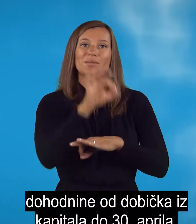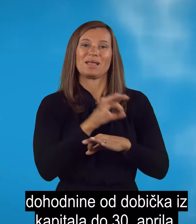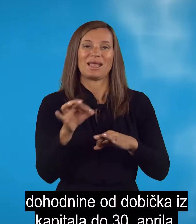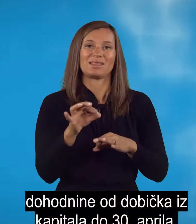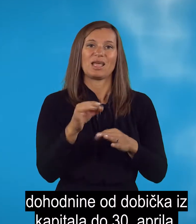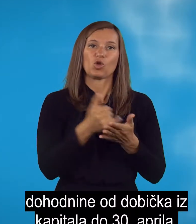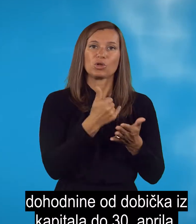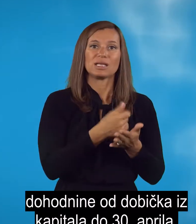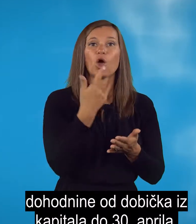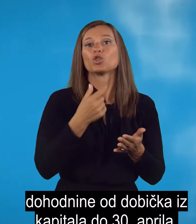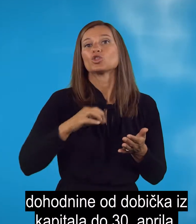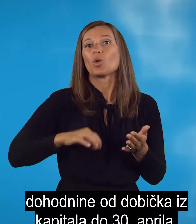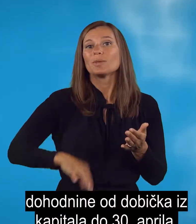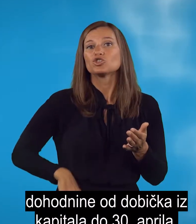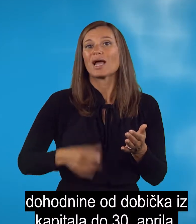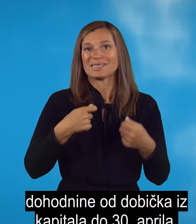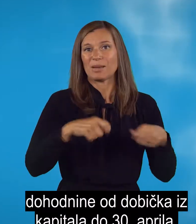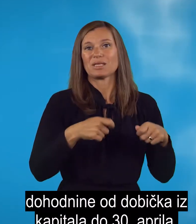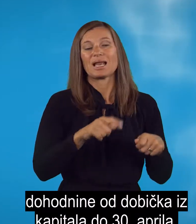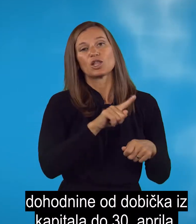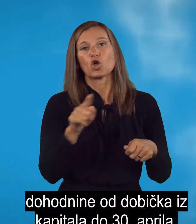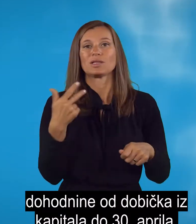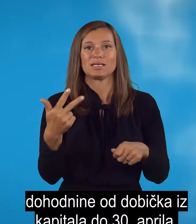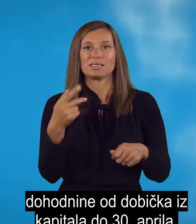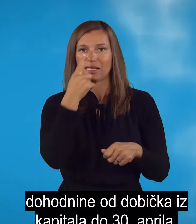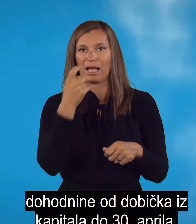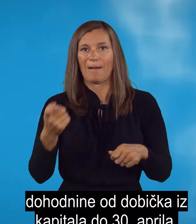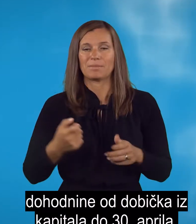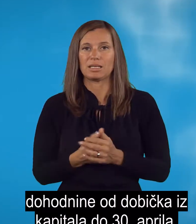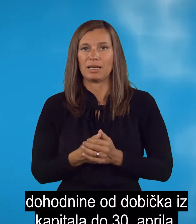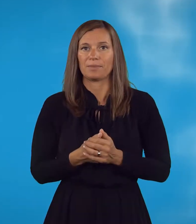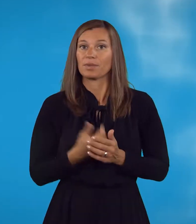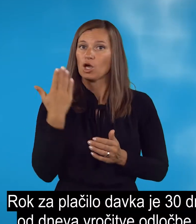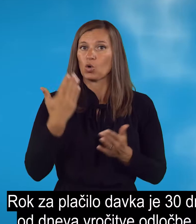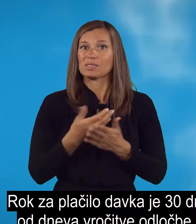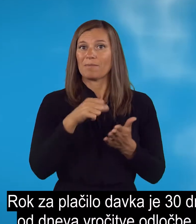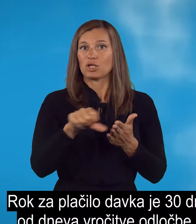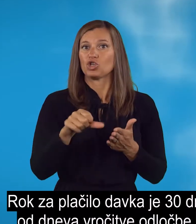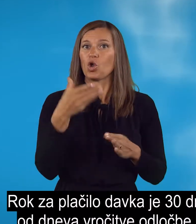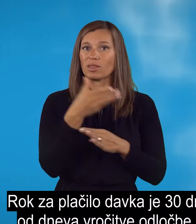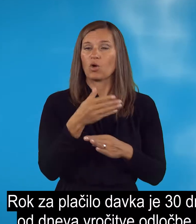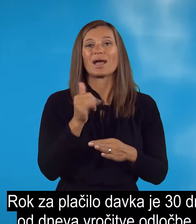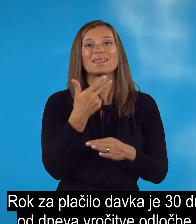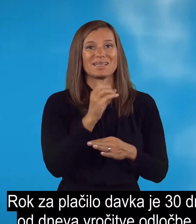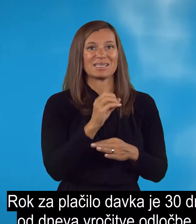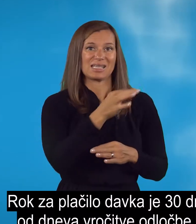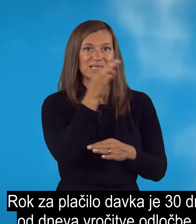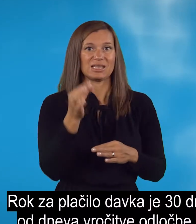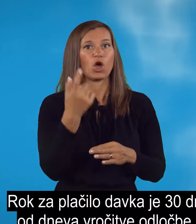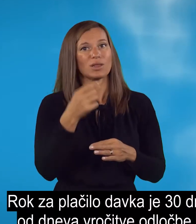od dobička iz kapitala do 30. aprila. Rok za plačilo davka je 30 dni od dneva